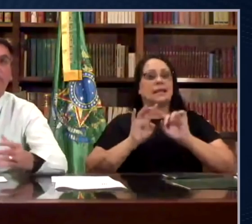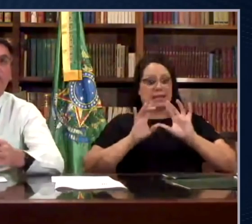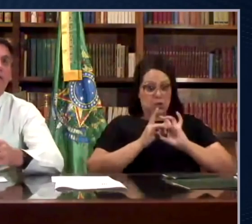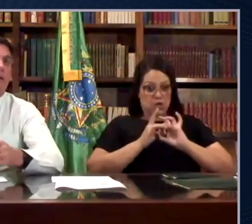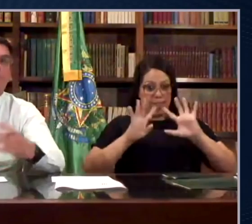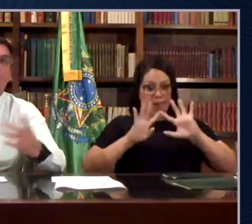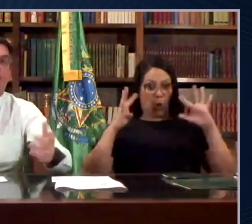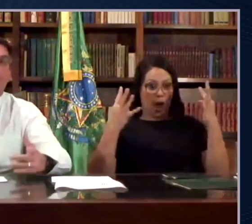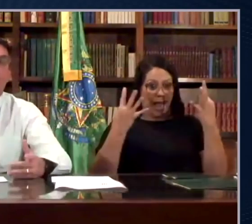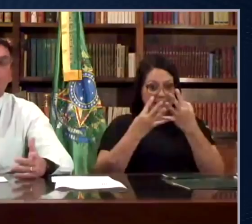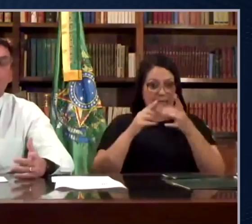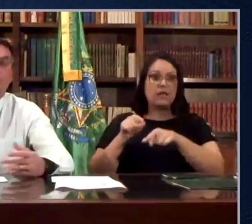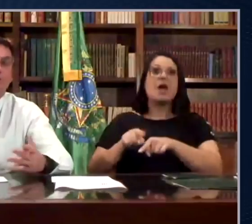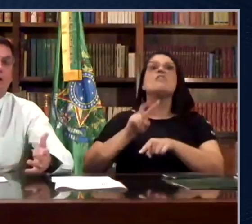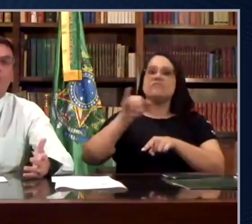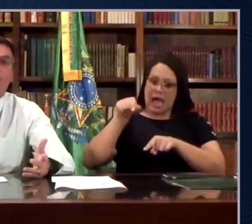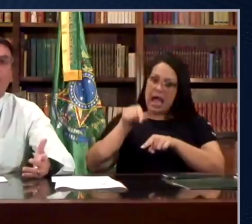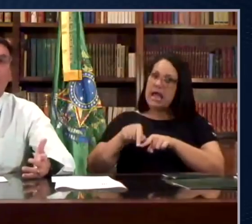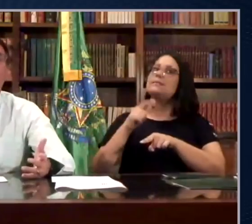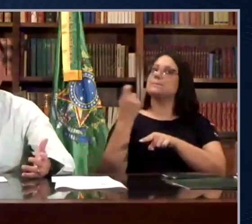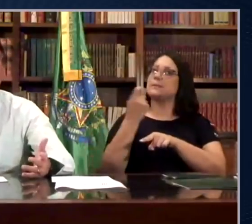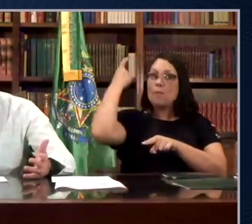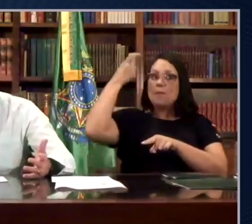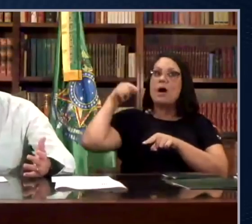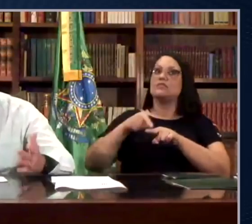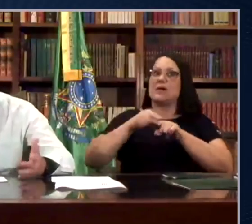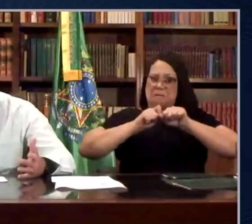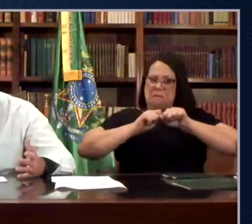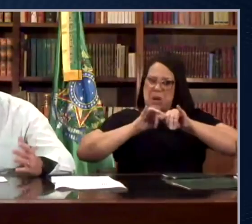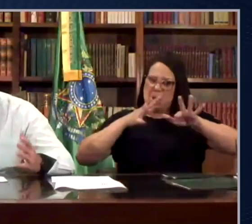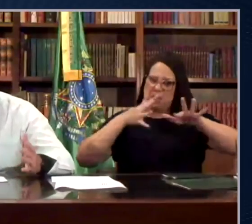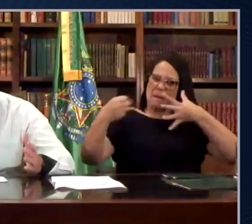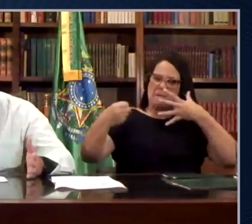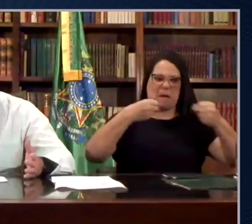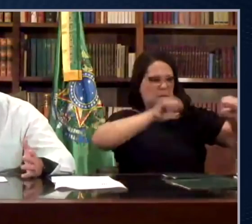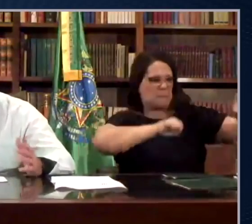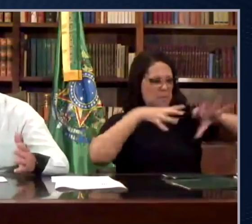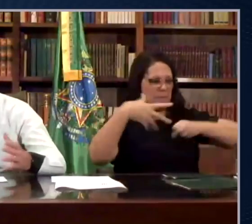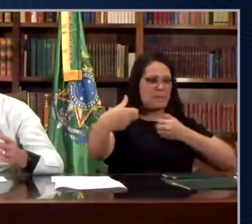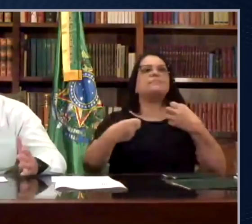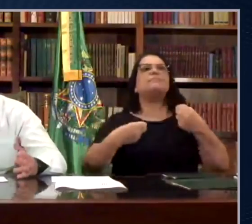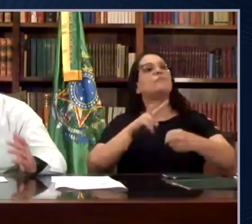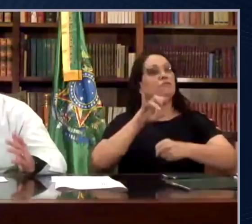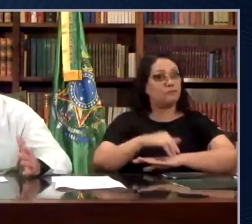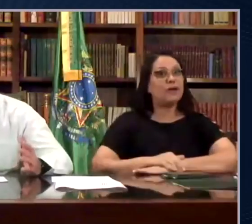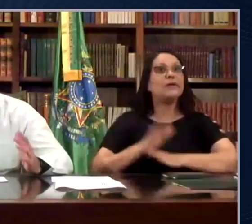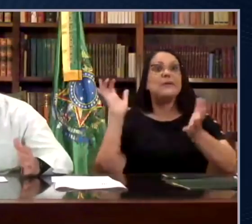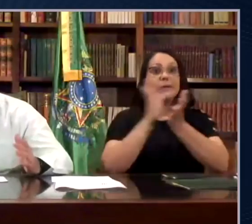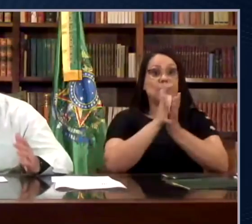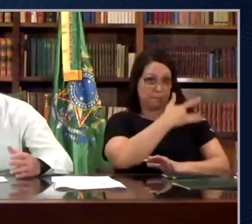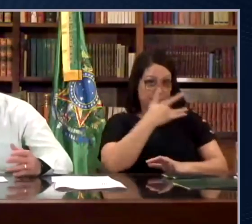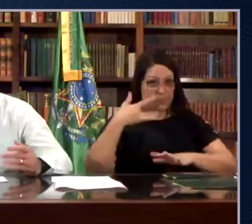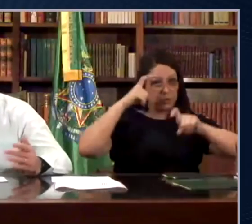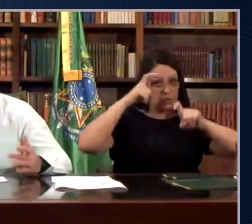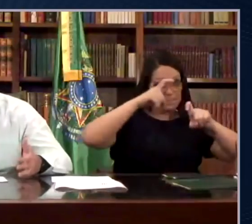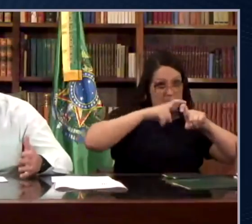deles, vai contaminar muita gente numa velocidade enorme. Ou seja, como dizem os infectologistas, 60% a